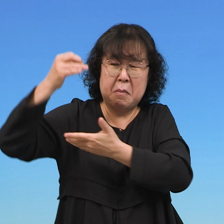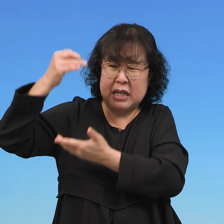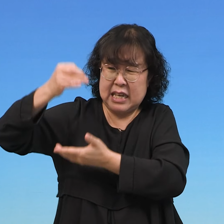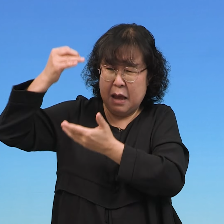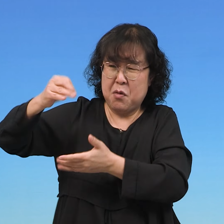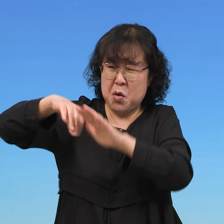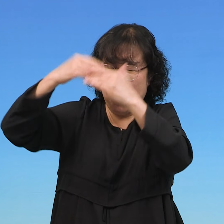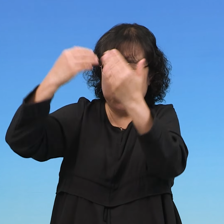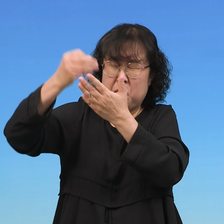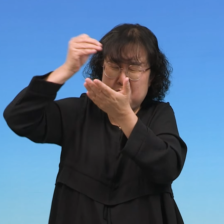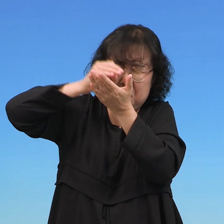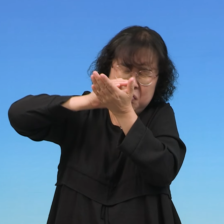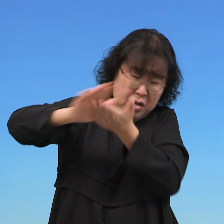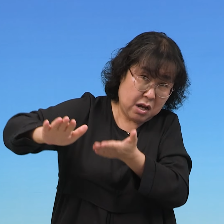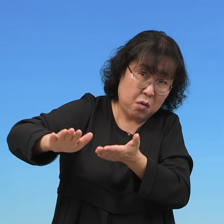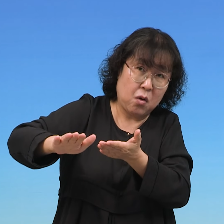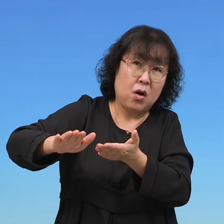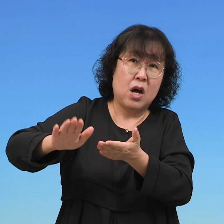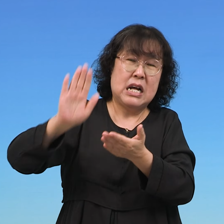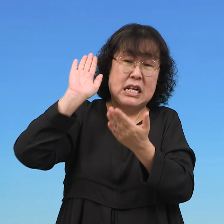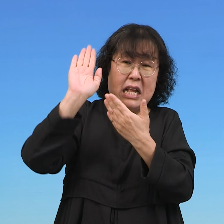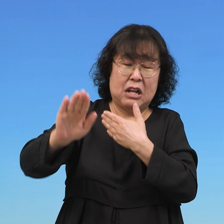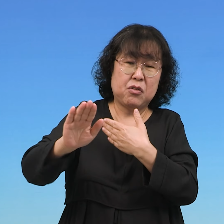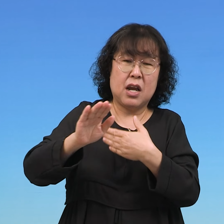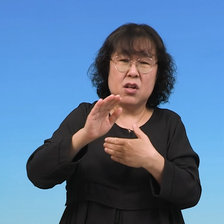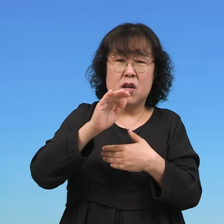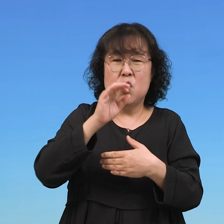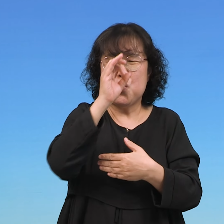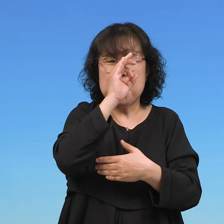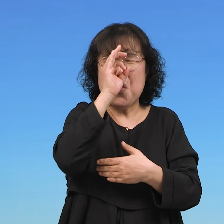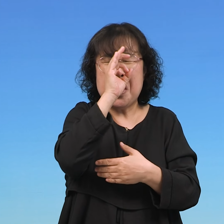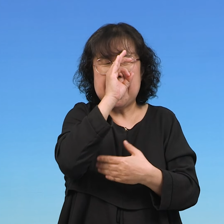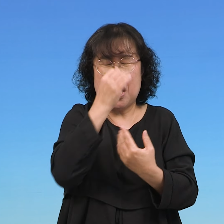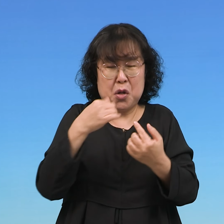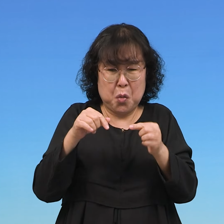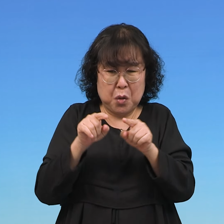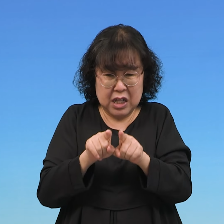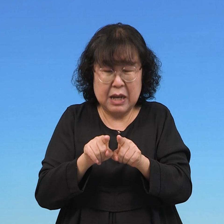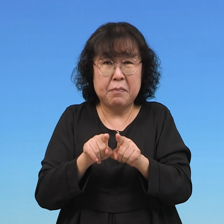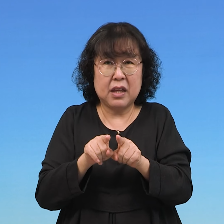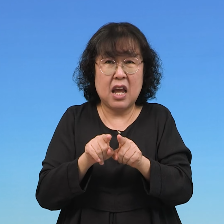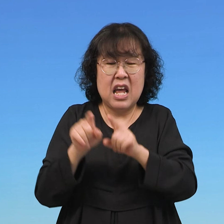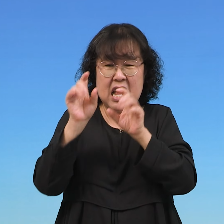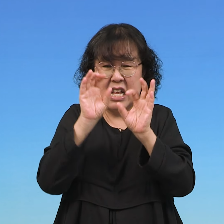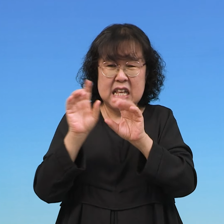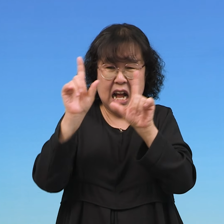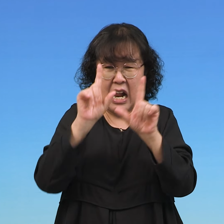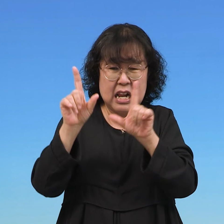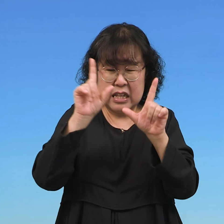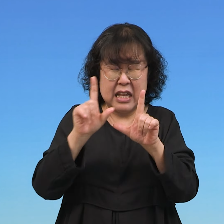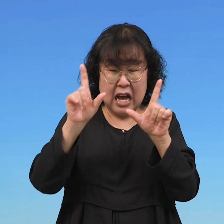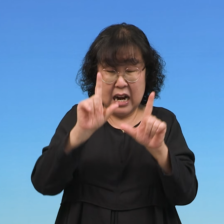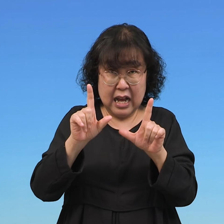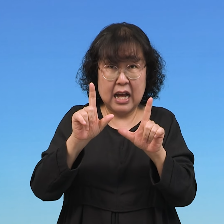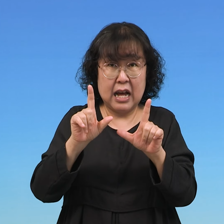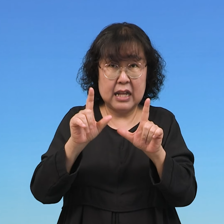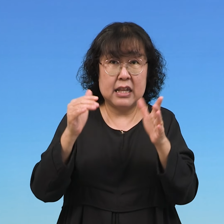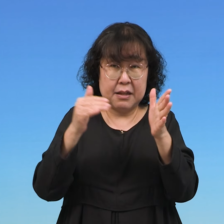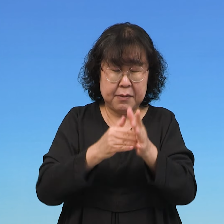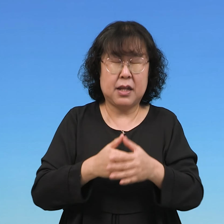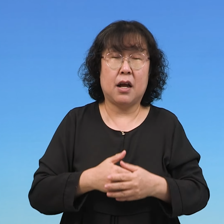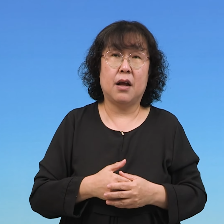맞아가지고 나중에는 이제 돼지가 먹는 그 주염 열매를 그렇게 먹으면서 살았다.